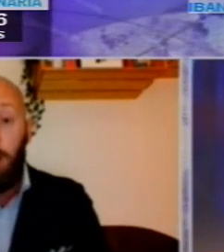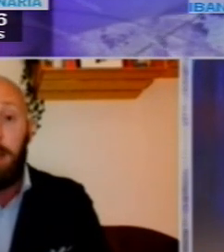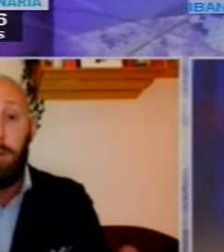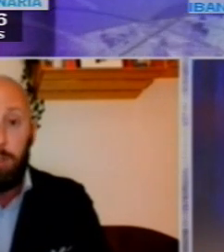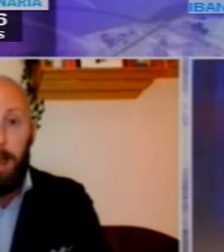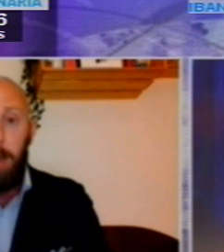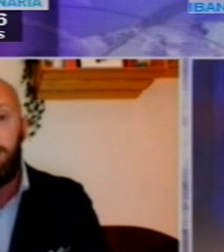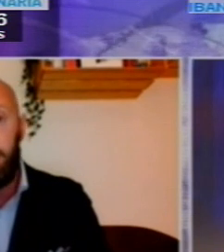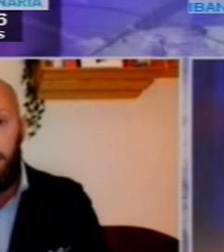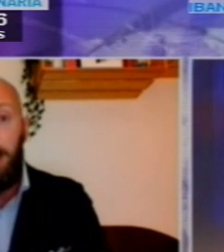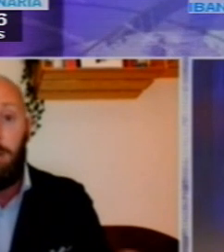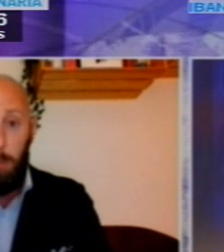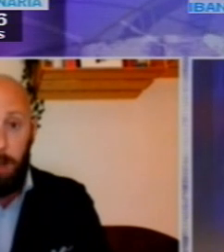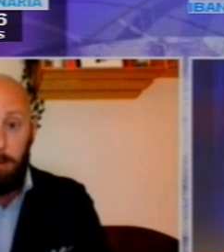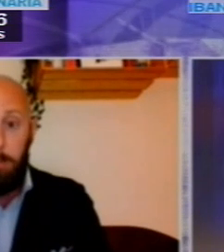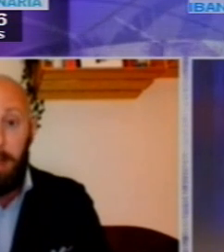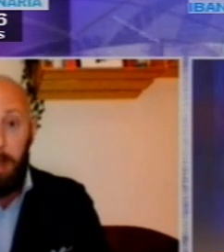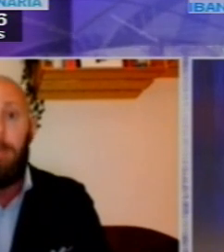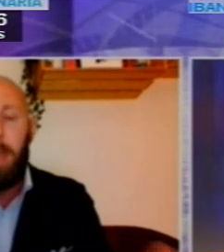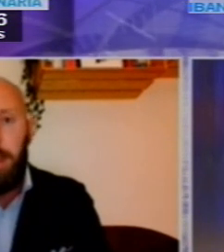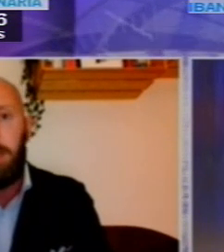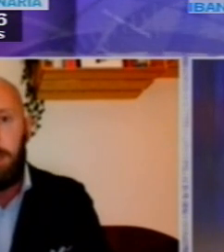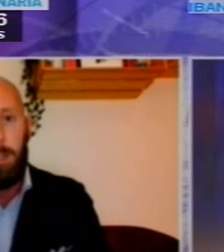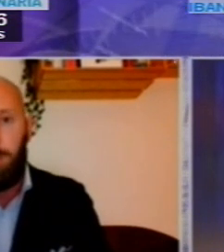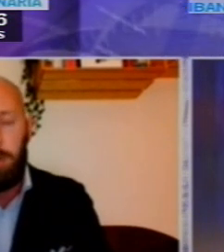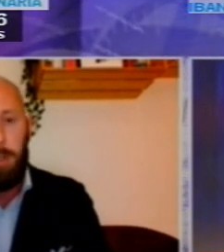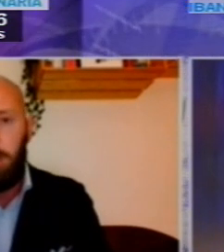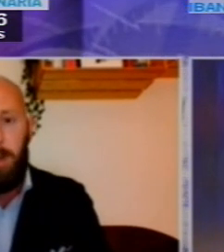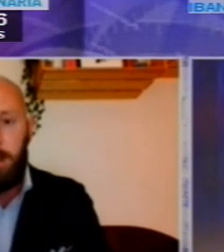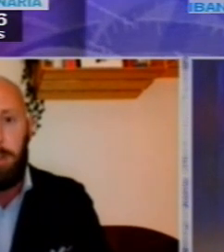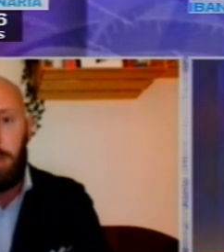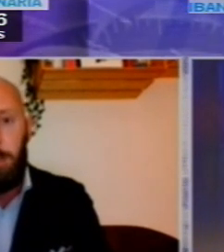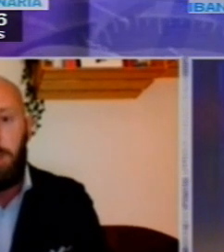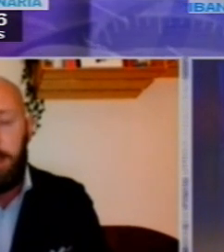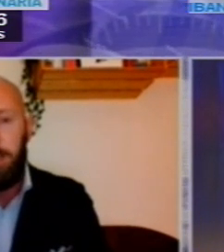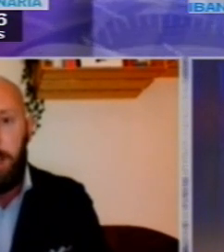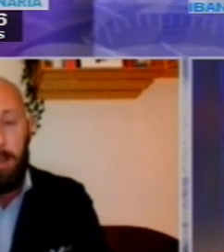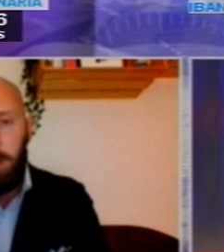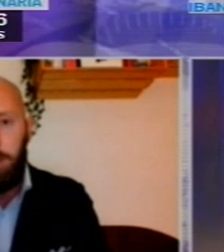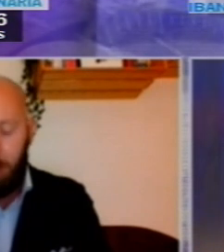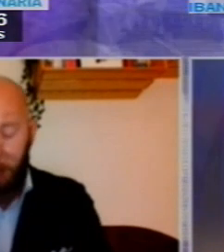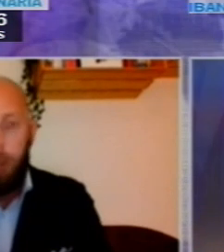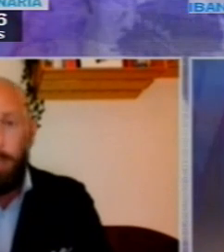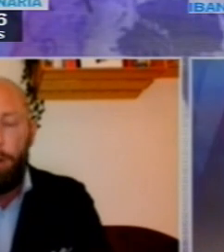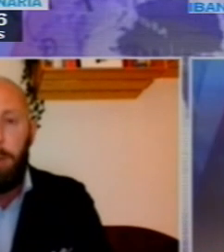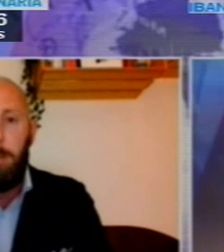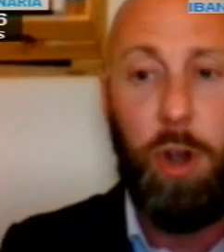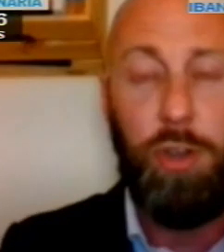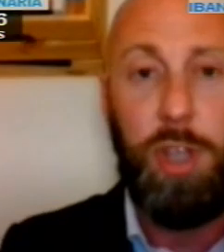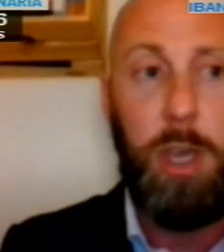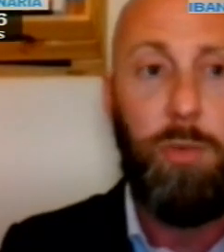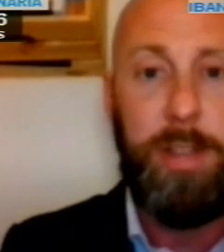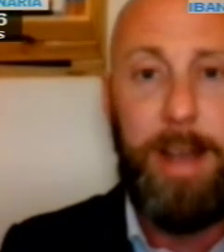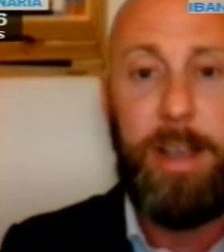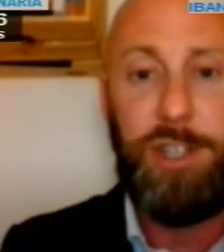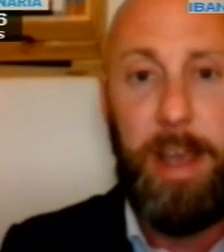43,9% ancora non sa se aprirà o meno. Perché? Perché è in attesa di risposta dal governo, di tempi, di date certe che oggi non abbiamo. E noi abbiamo bisogno